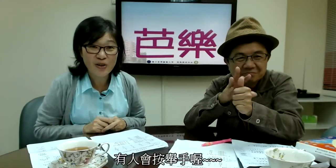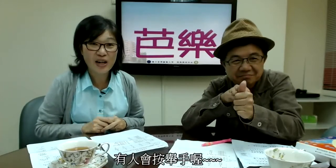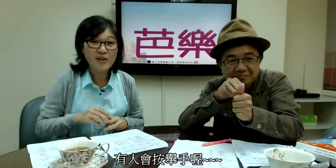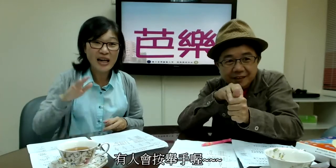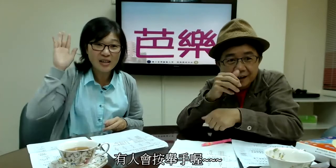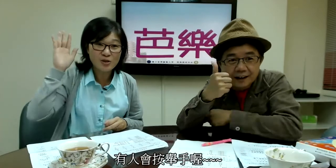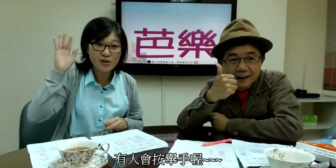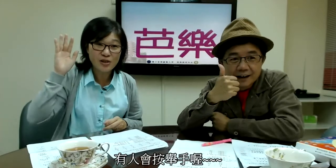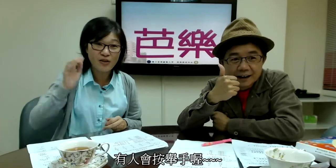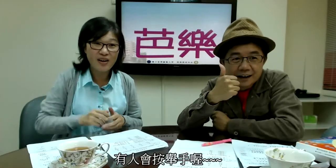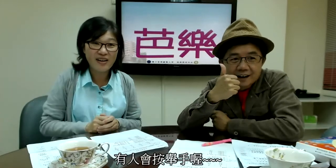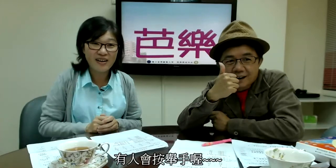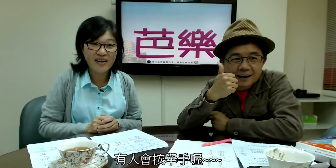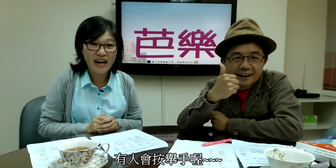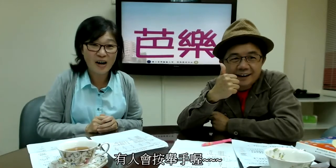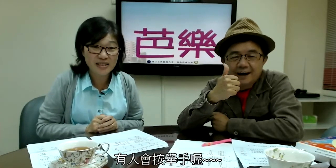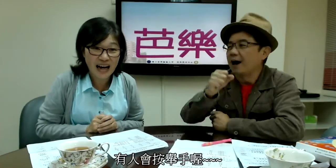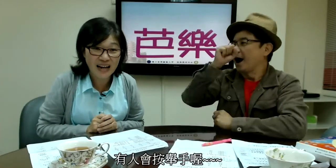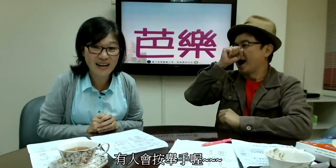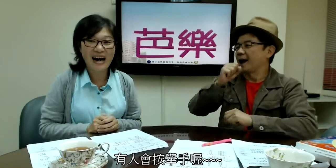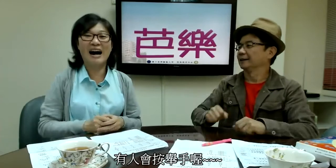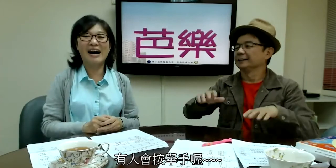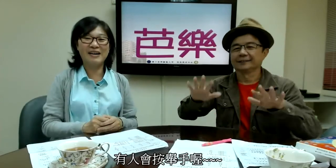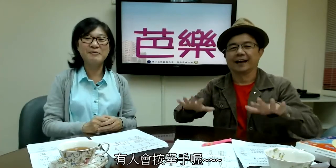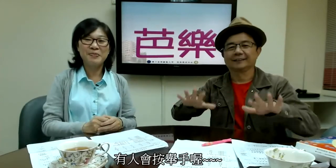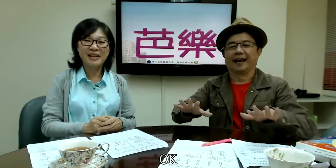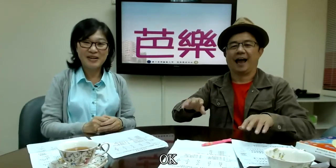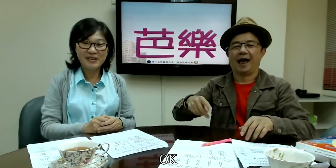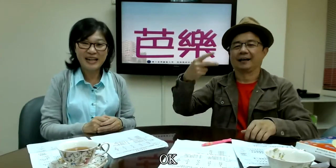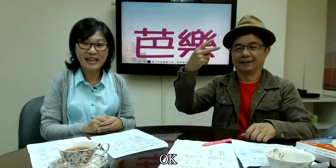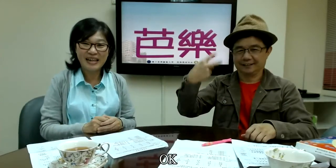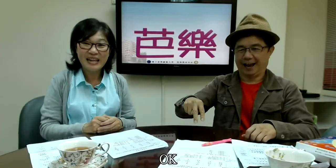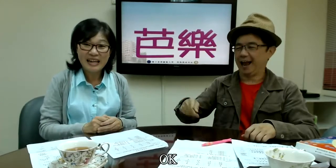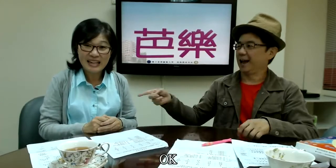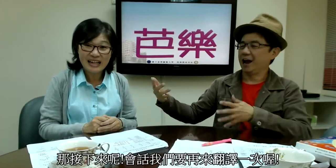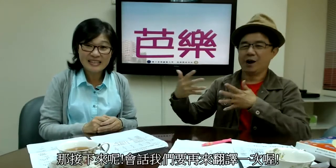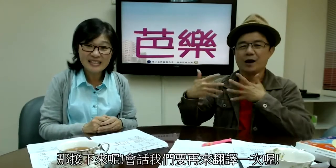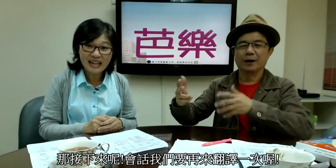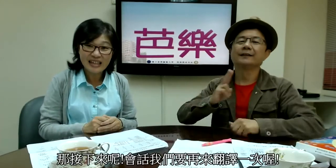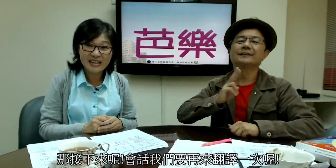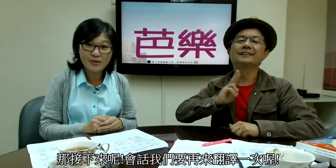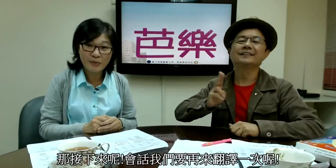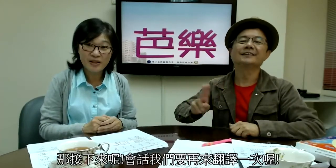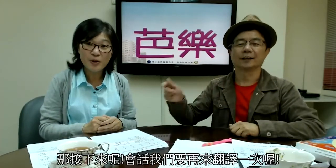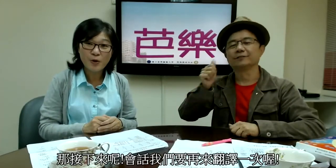会按举手哦，好长哦，好 ，OK。那接下来呢，我们绘